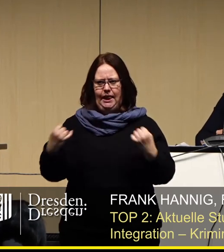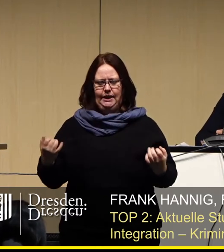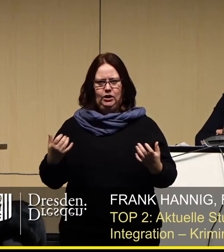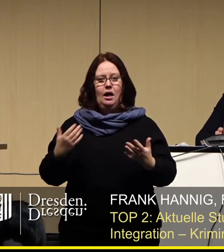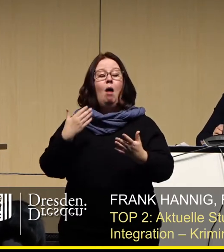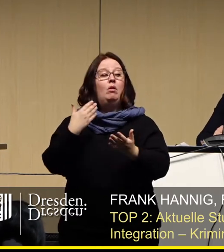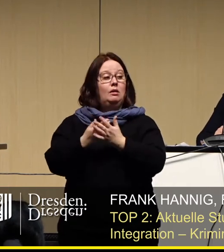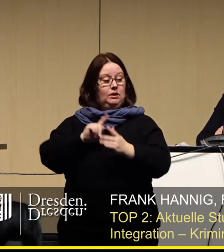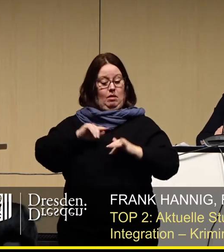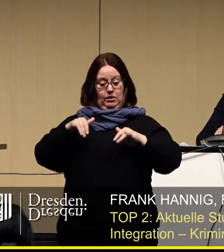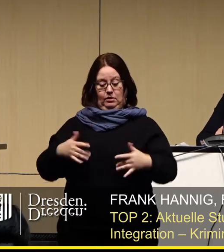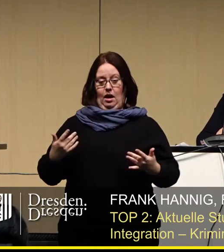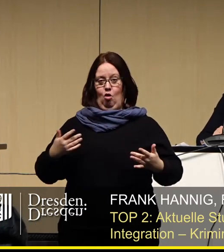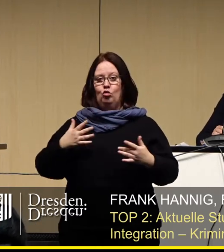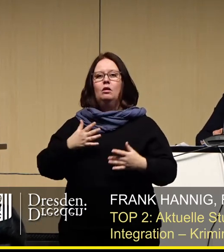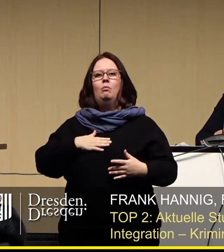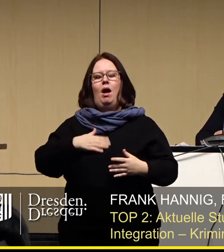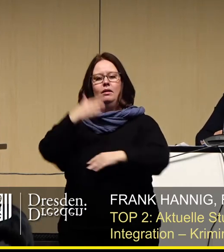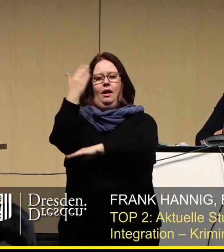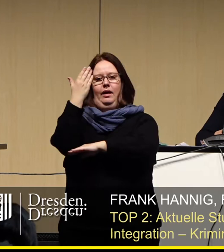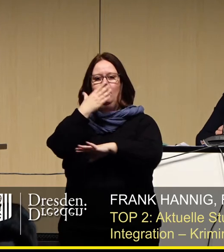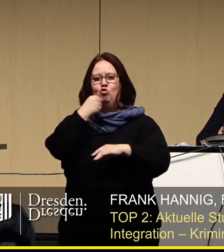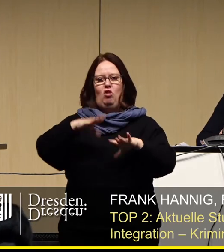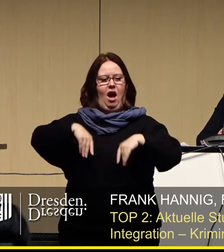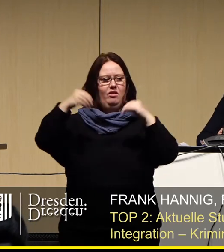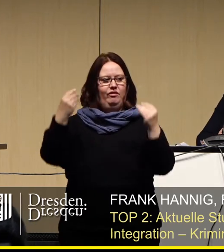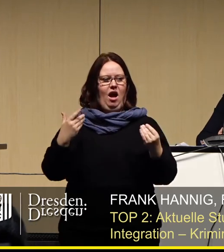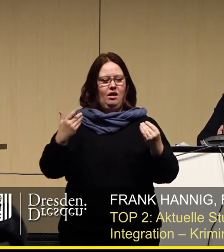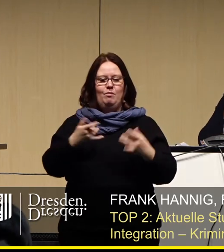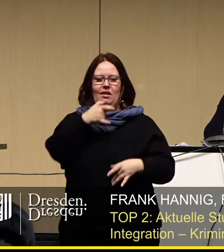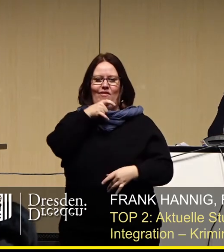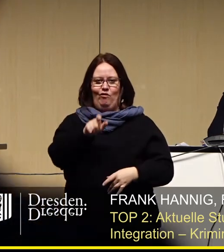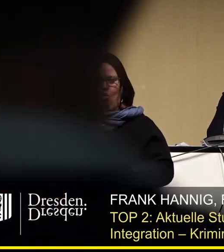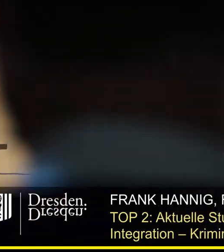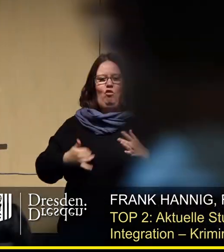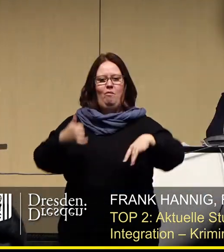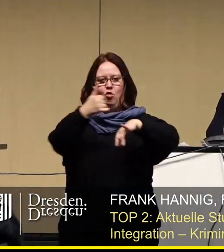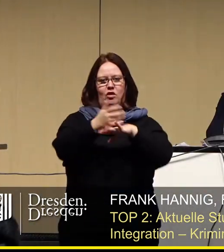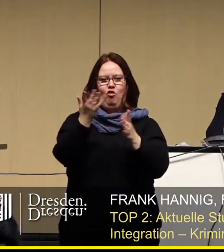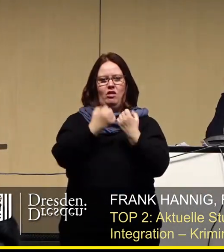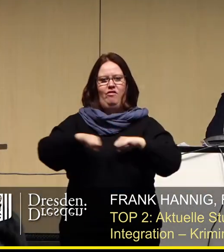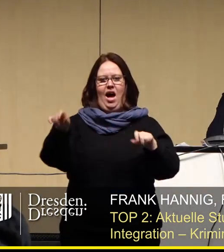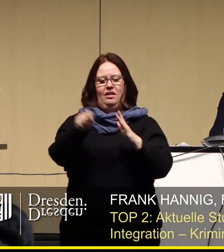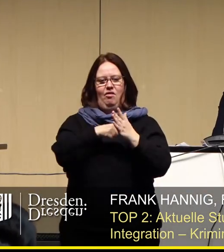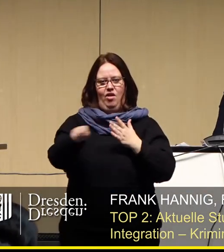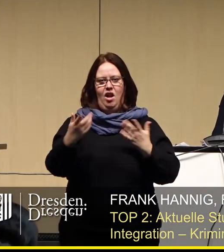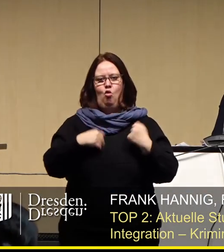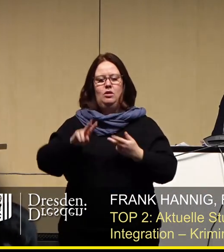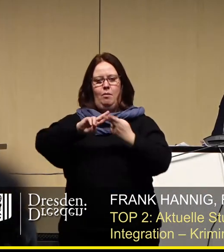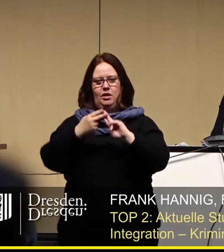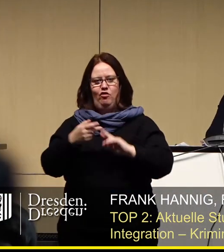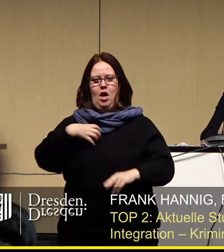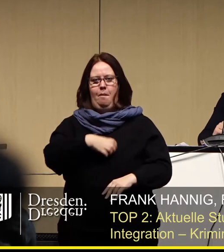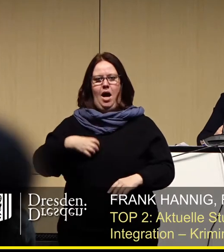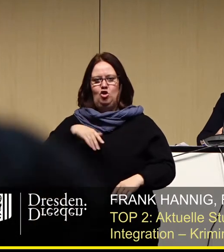dafür will ich aber werben. Ich will meine Rede beginnen, meinen Vortrag beginnen mit den Worten des Vorsitzenden der Freien Wähler und des Mitglieds der